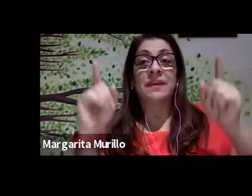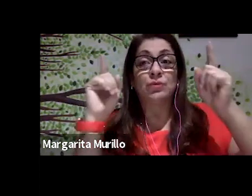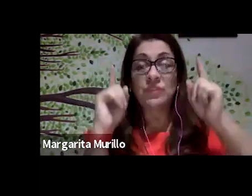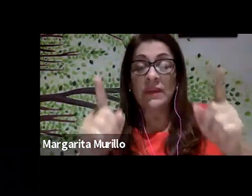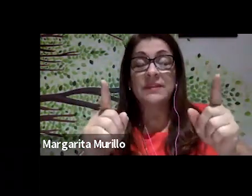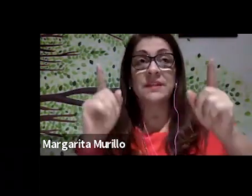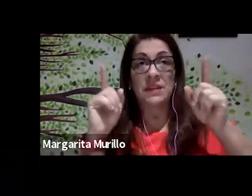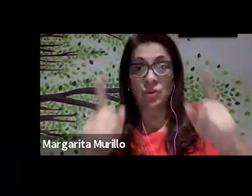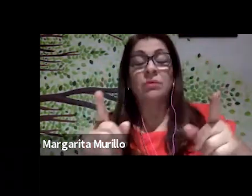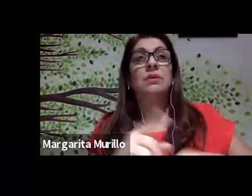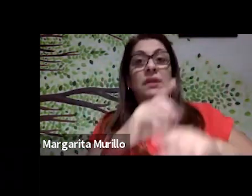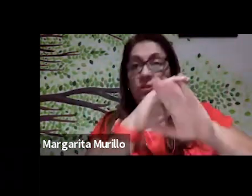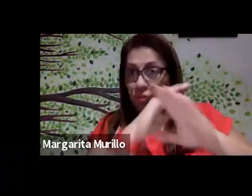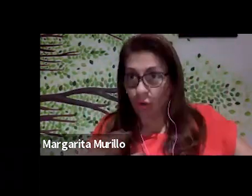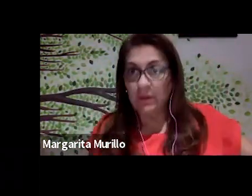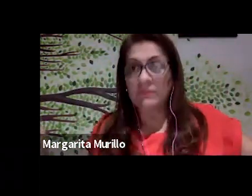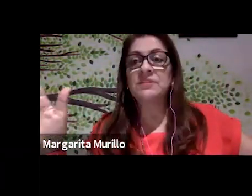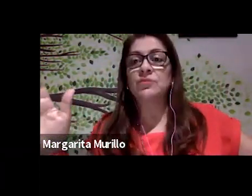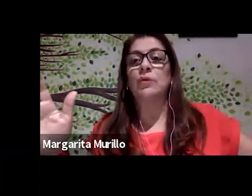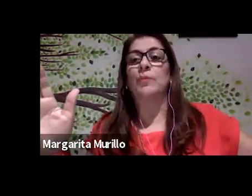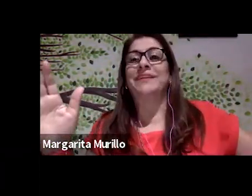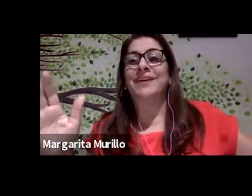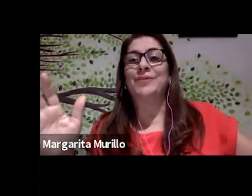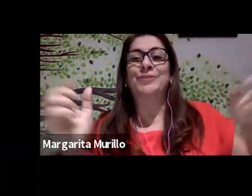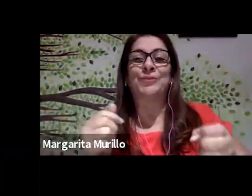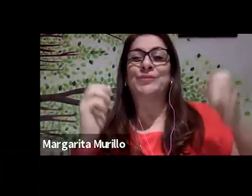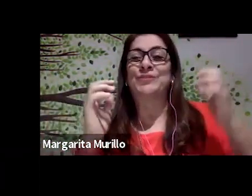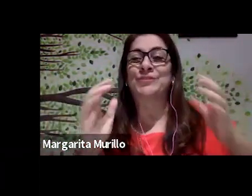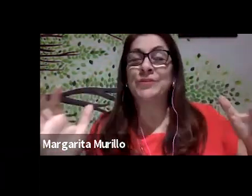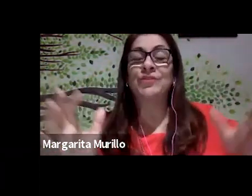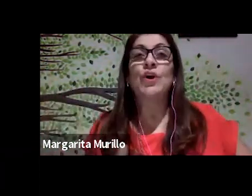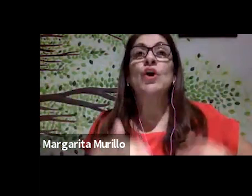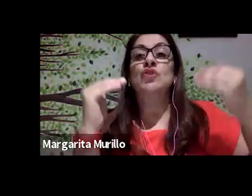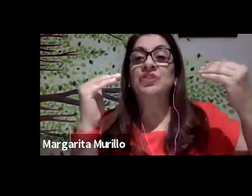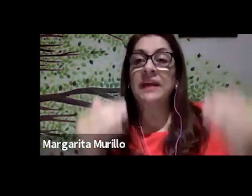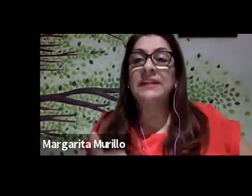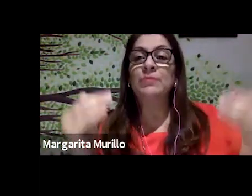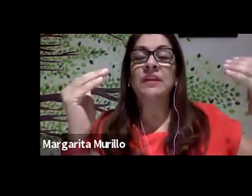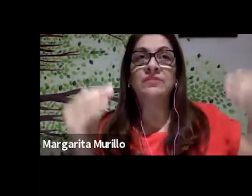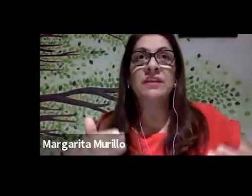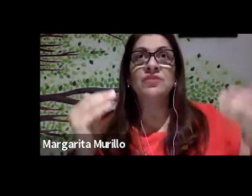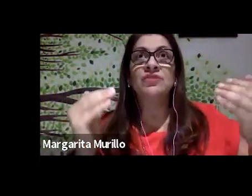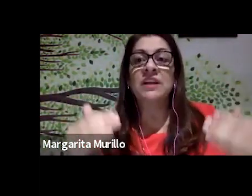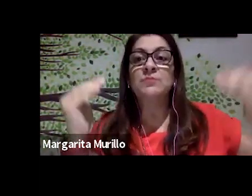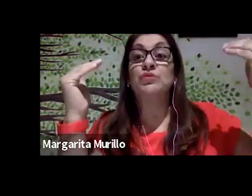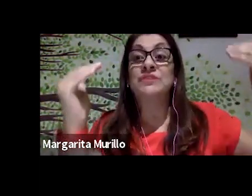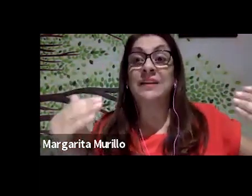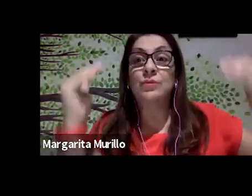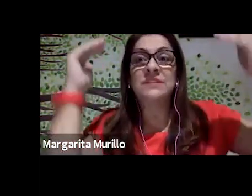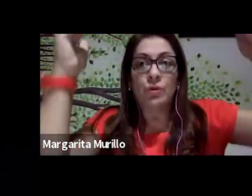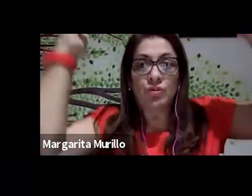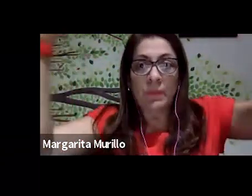de que ustedes y yo y todo el resto de la humanidad junto con nuestros hijos nos enagendemos a las redes sociales